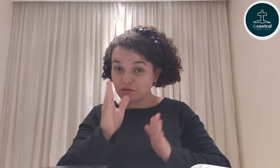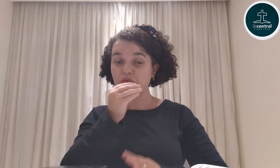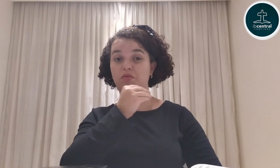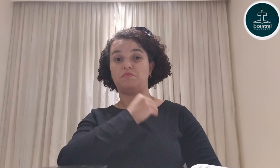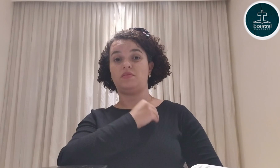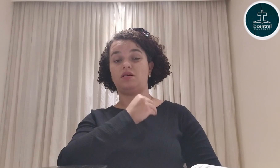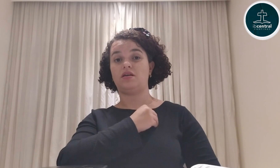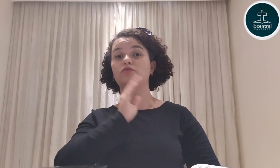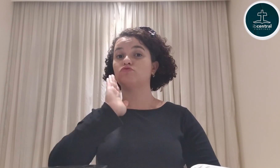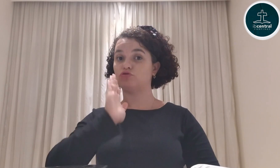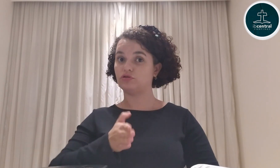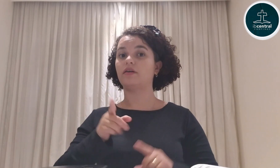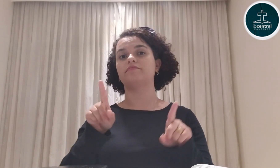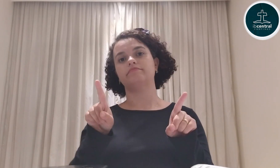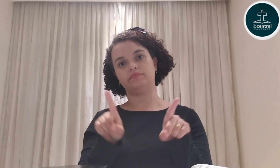nasceram pecadores.